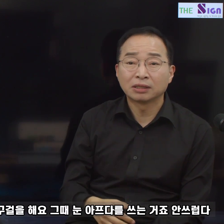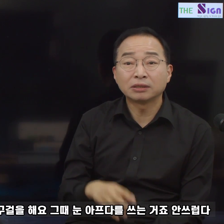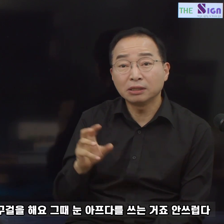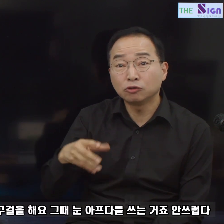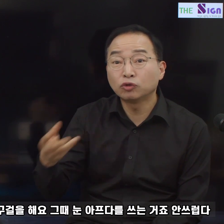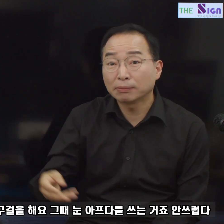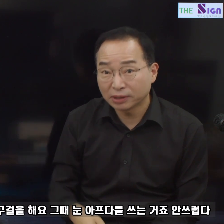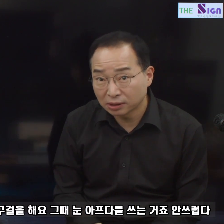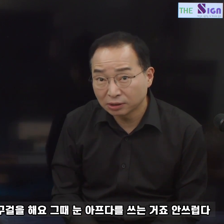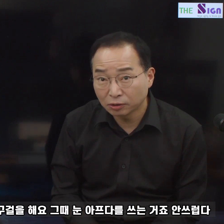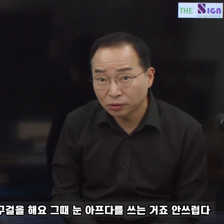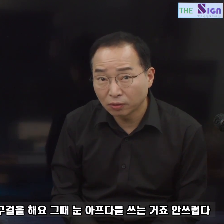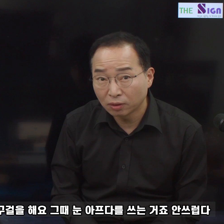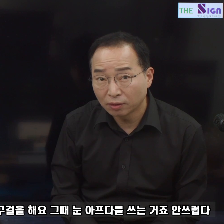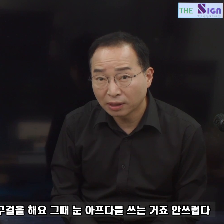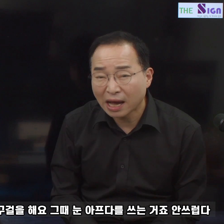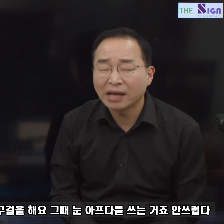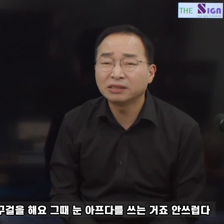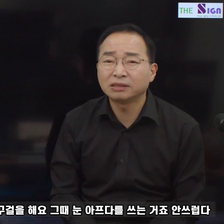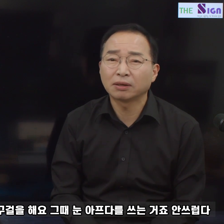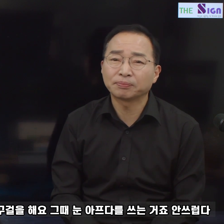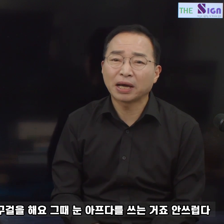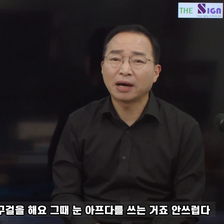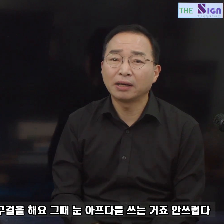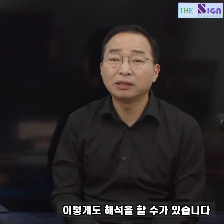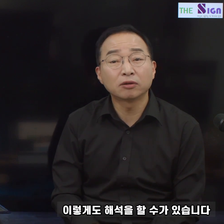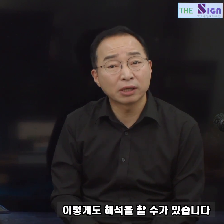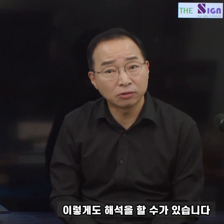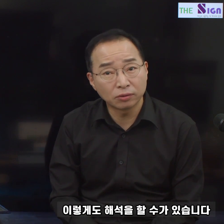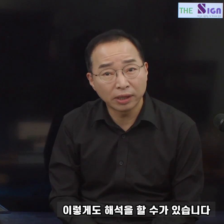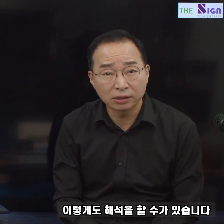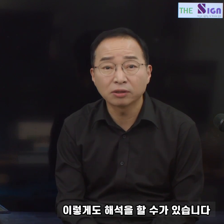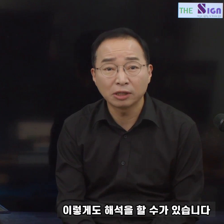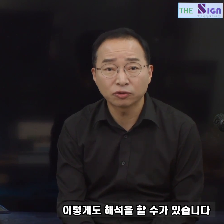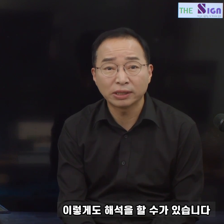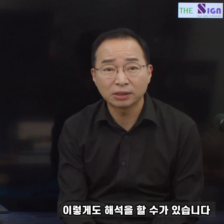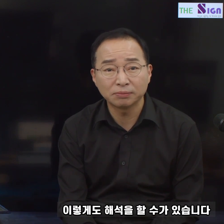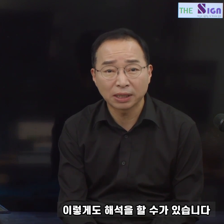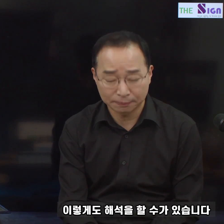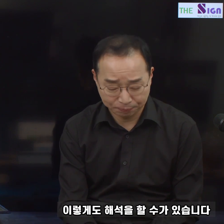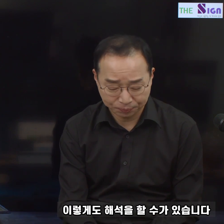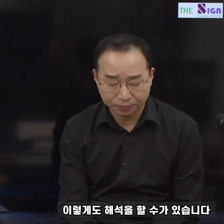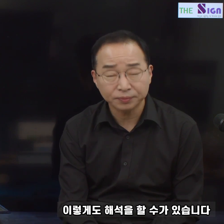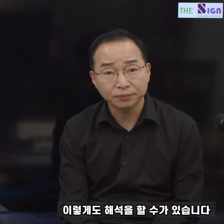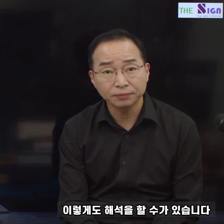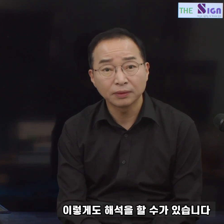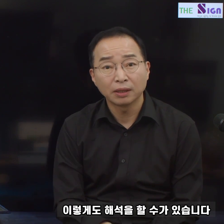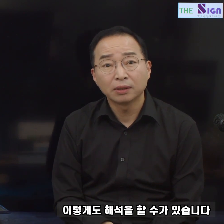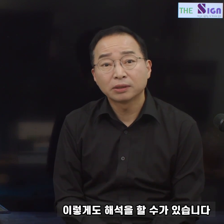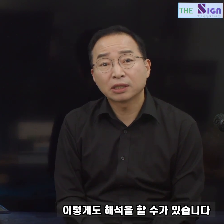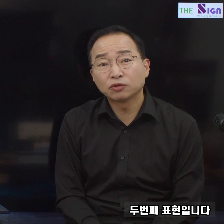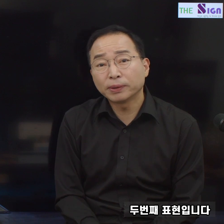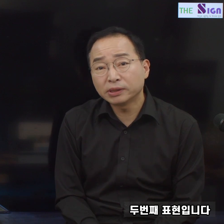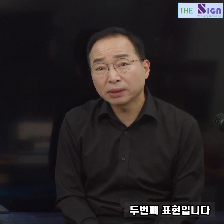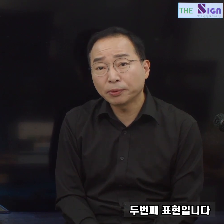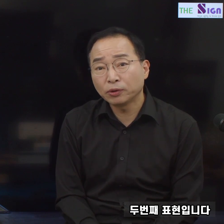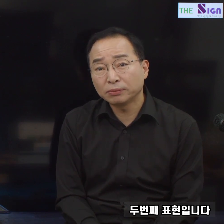그때 이제 눈 아프다 쓰는 거죠. 안쓰럽다. 이렇게도 해석을 할 수가 있습니다. 자, 두 번째